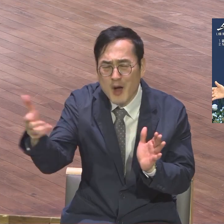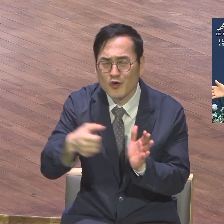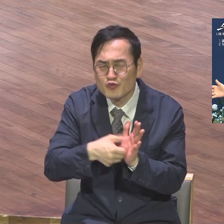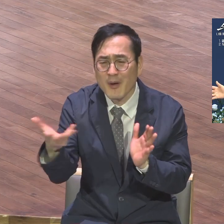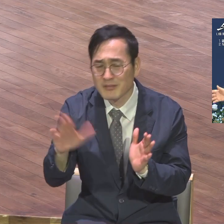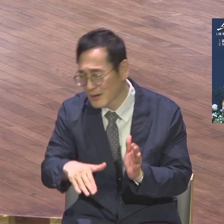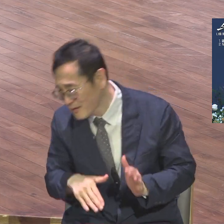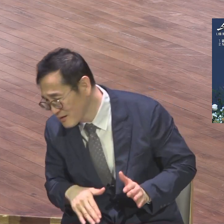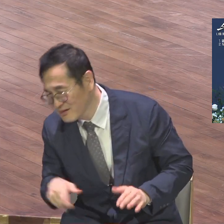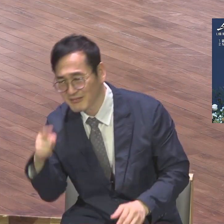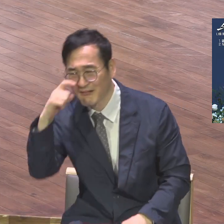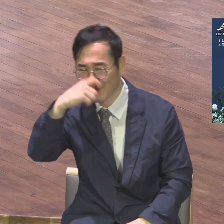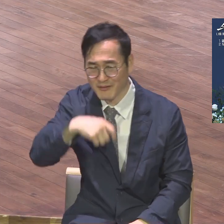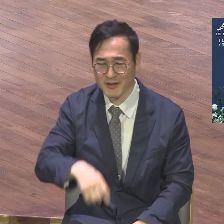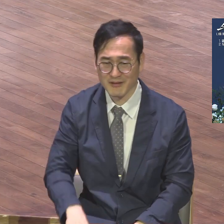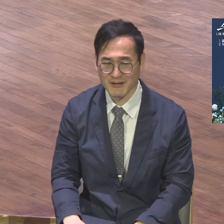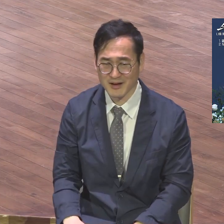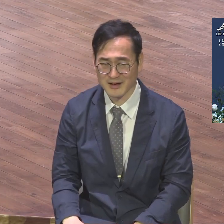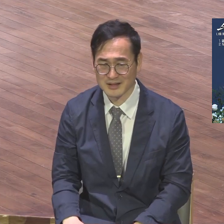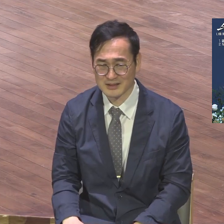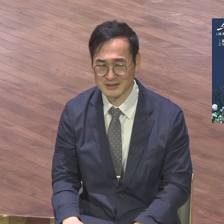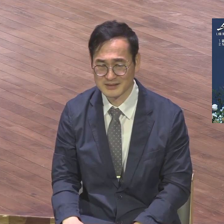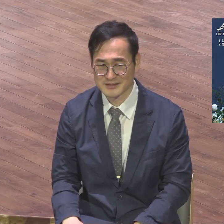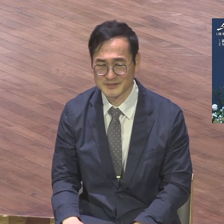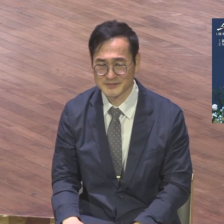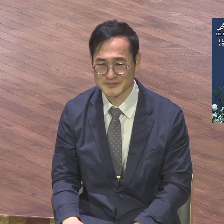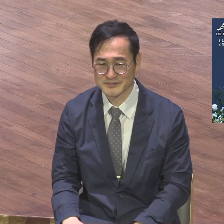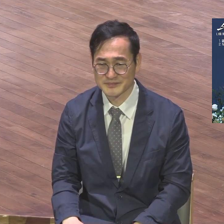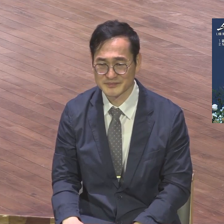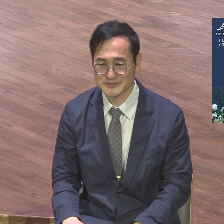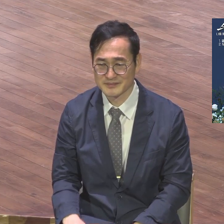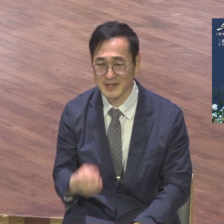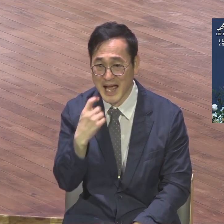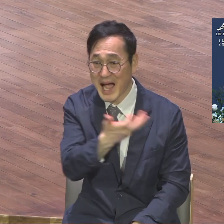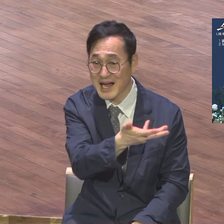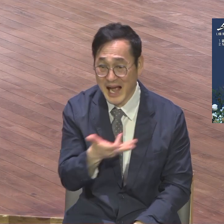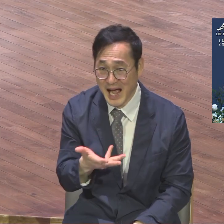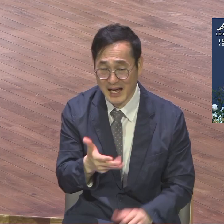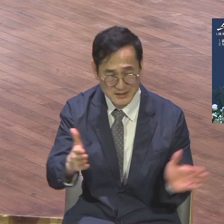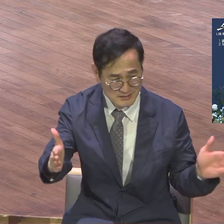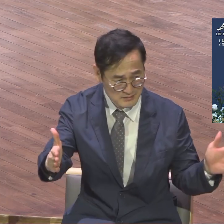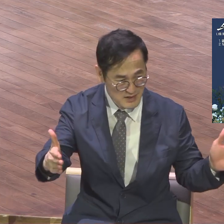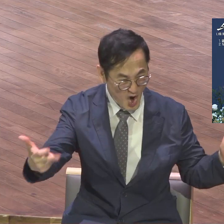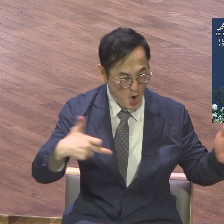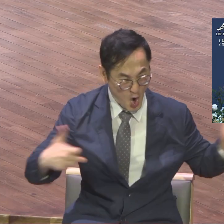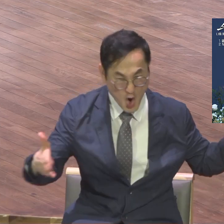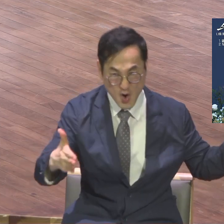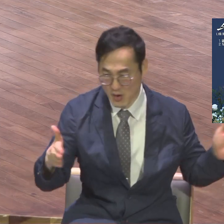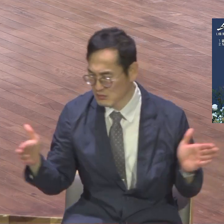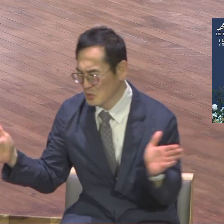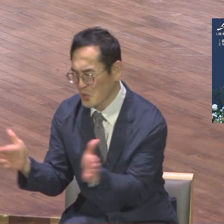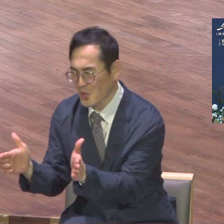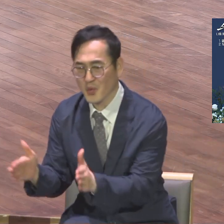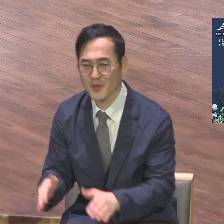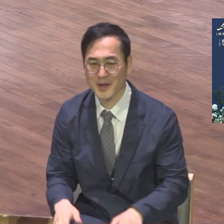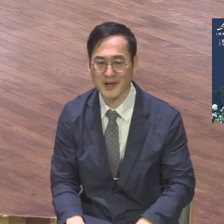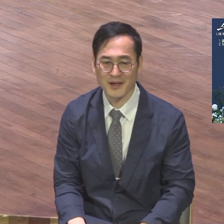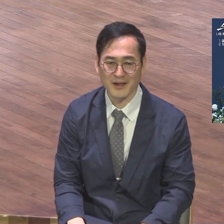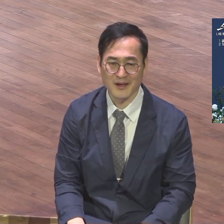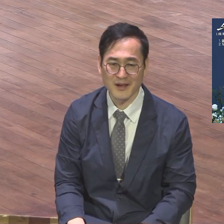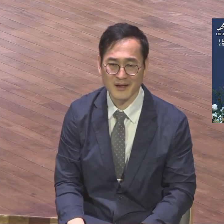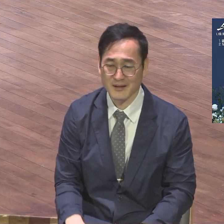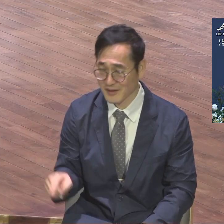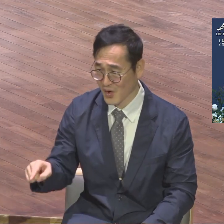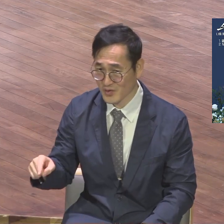그래 봤자 뭐. 불과 뭐 우리 한강의 반도 안 될 거예요. 제가 보기로는. 그런데 거기서